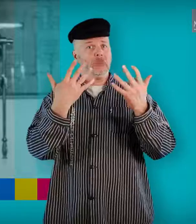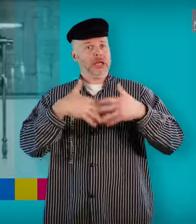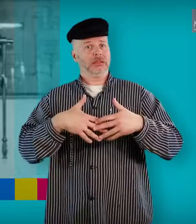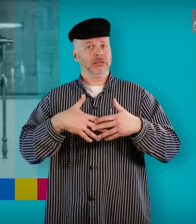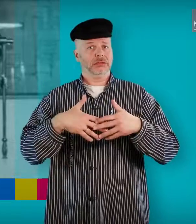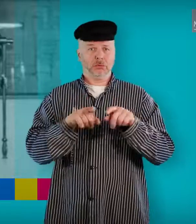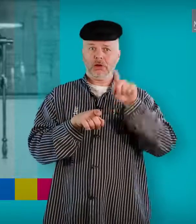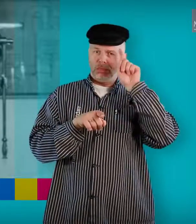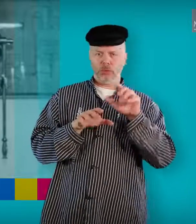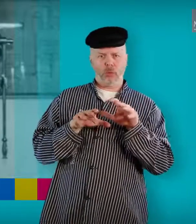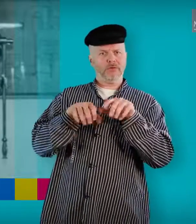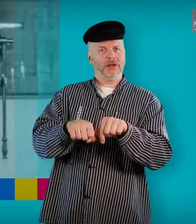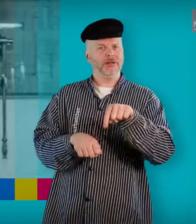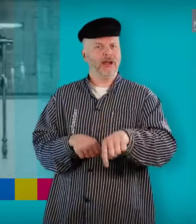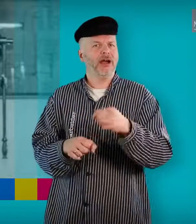som kunne overta loddinga.